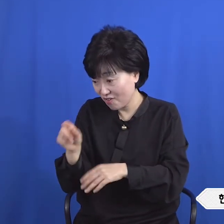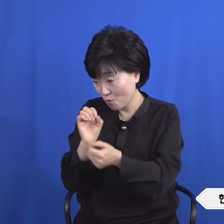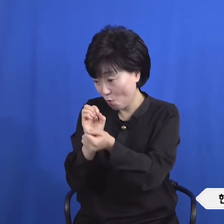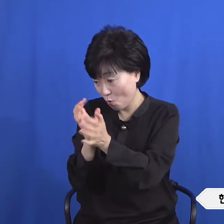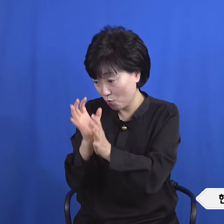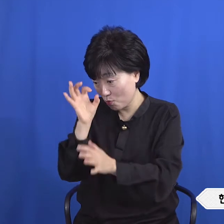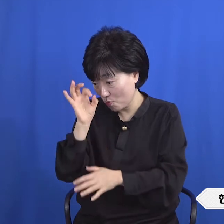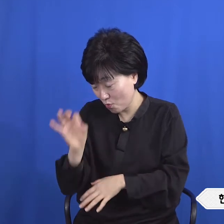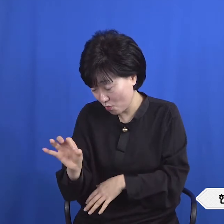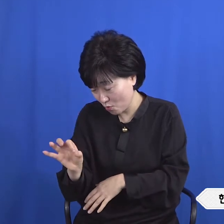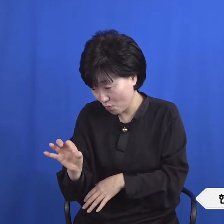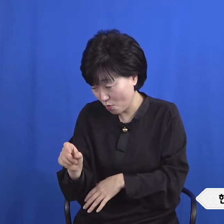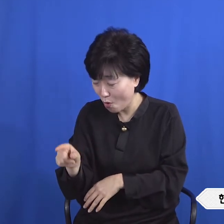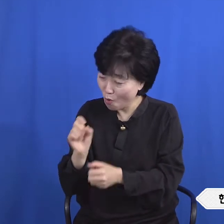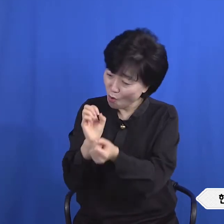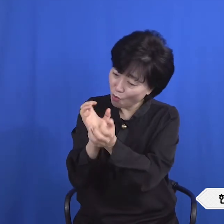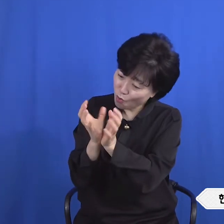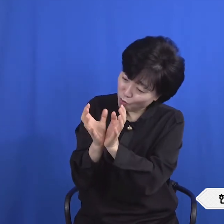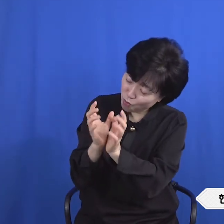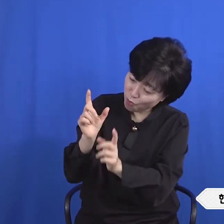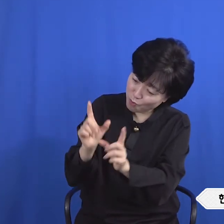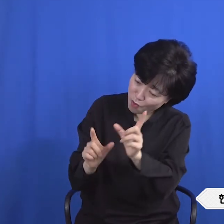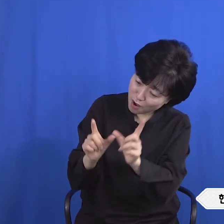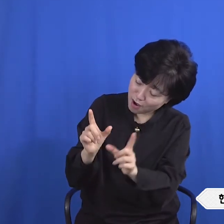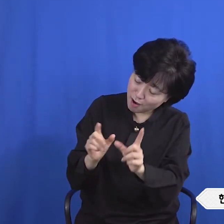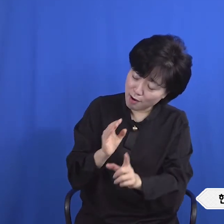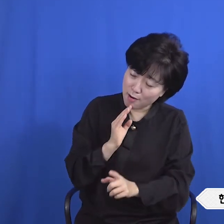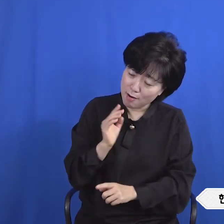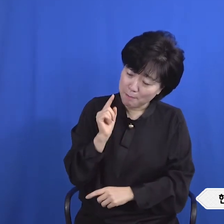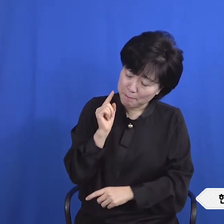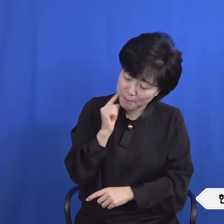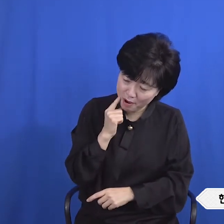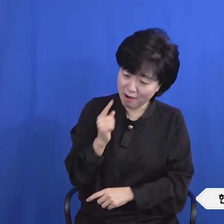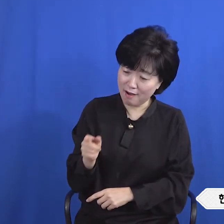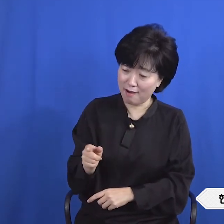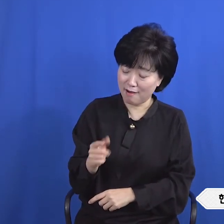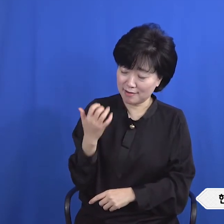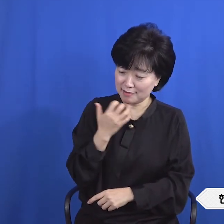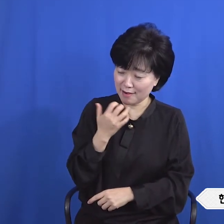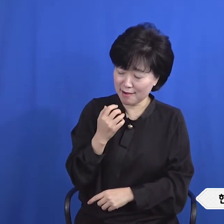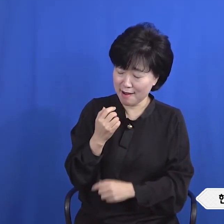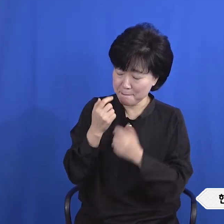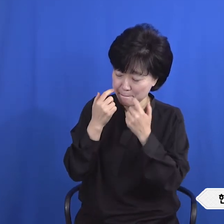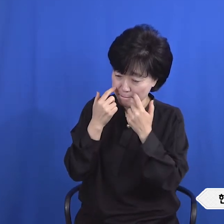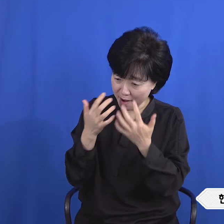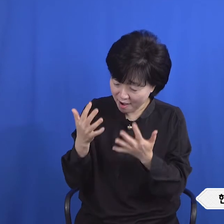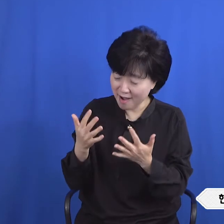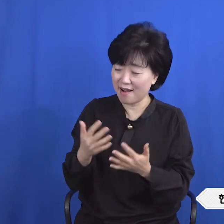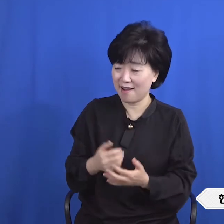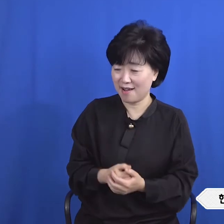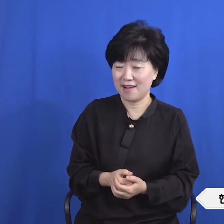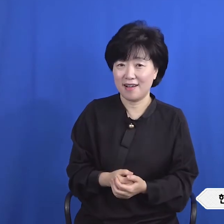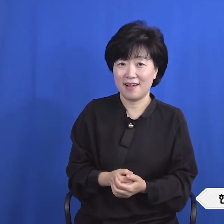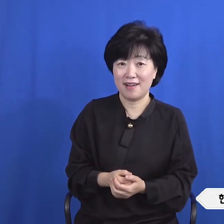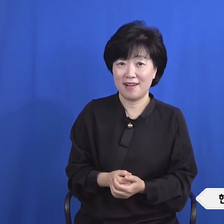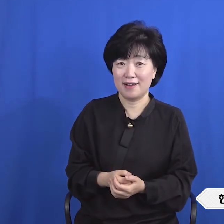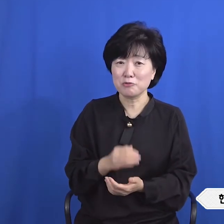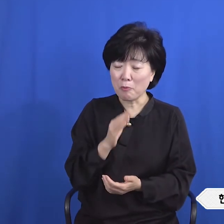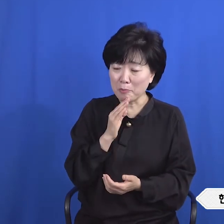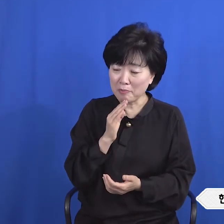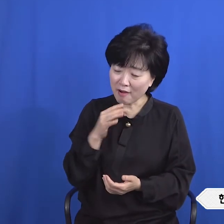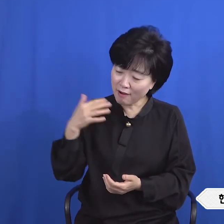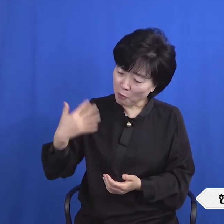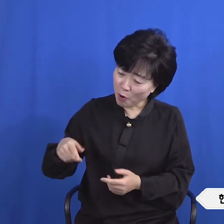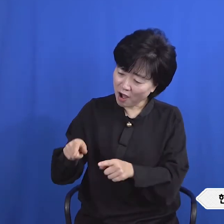바라보느라면 그 모양이 어떻게 그렇게 이쁘고 색깔이 어떻게 그렇게 선명한지요.